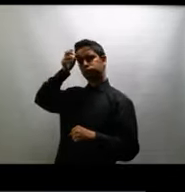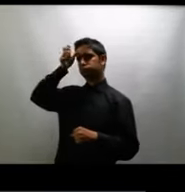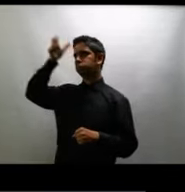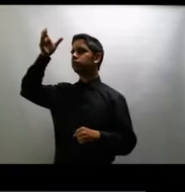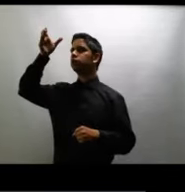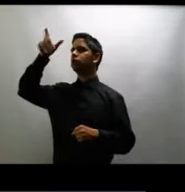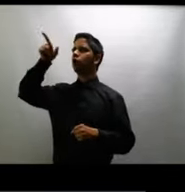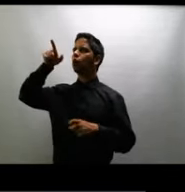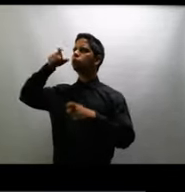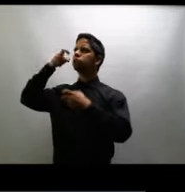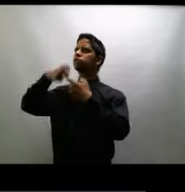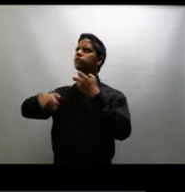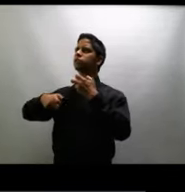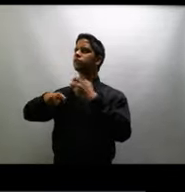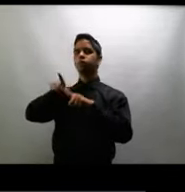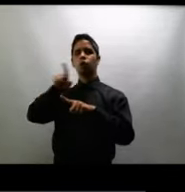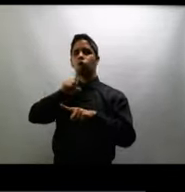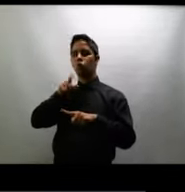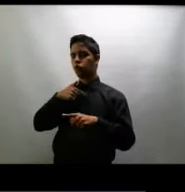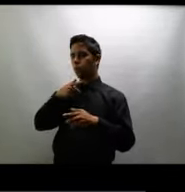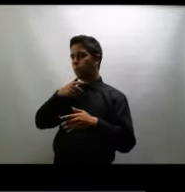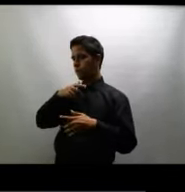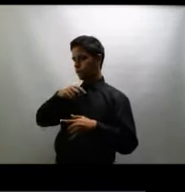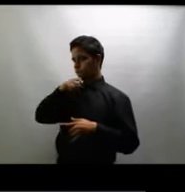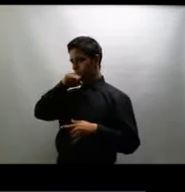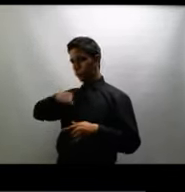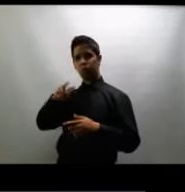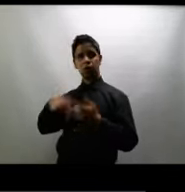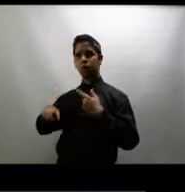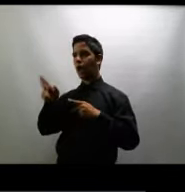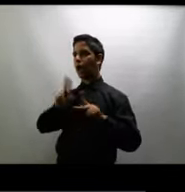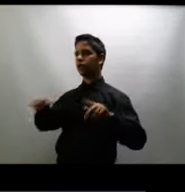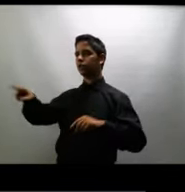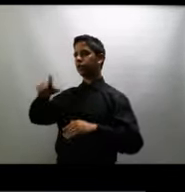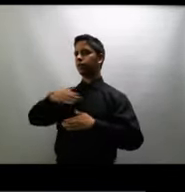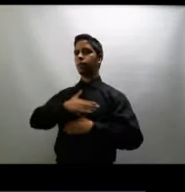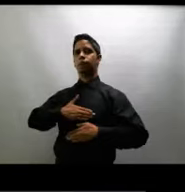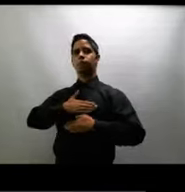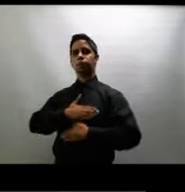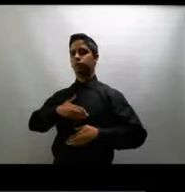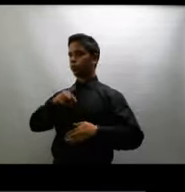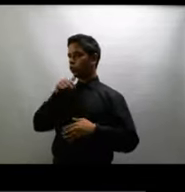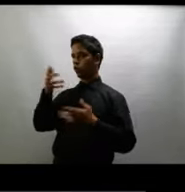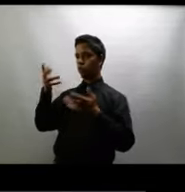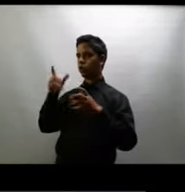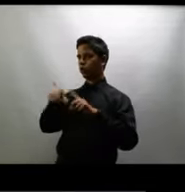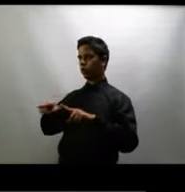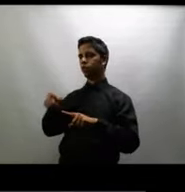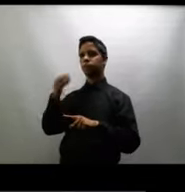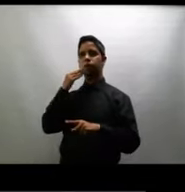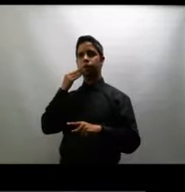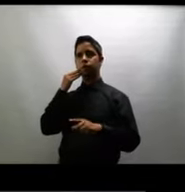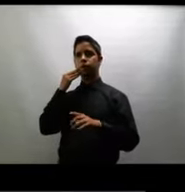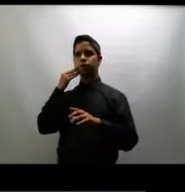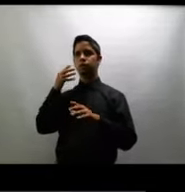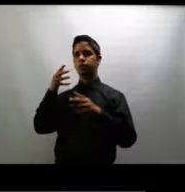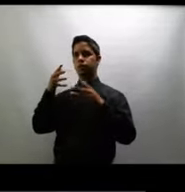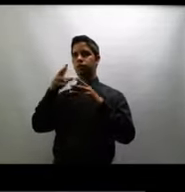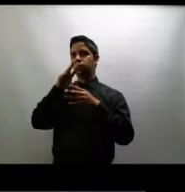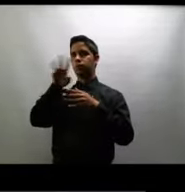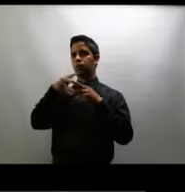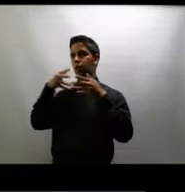hacer algo complicado, pero la verdad lo que me interesa es que la gente lo disfruta. Yo no quiero demostrarle a alguien, mira, ya sé de la escala botón. ¿Para